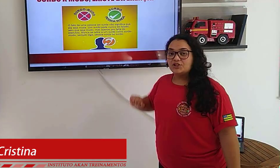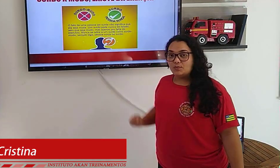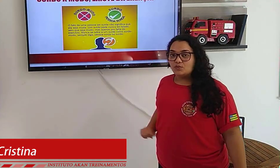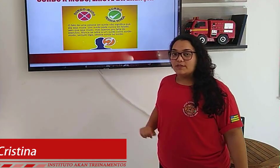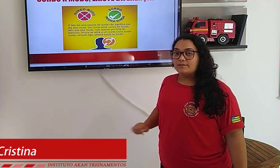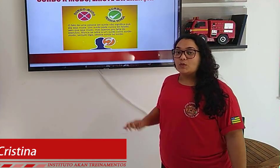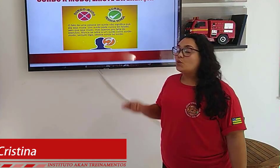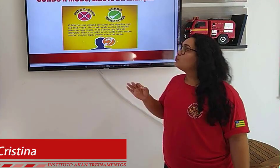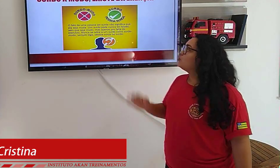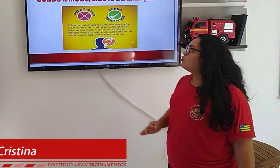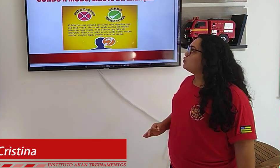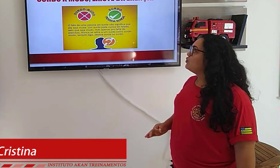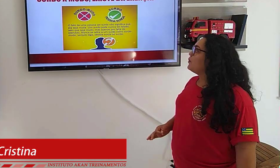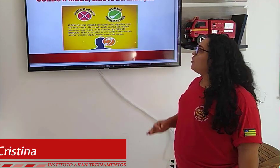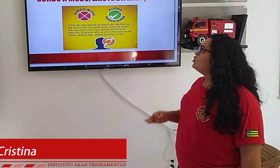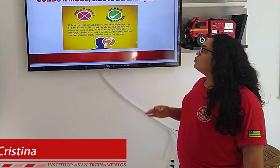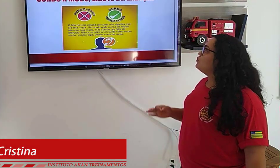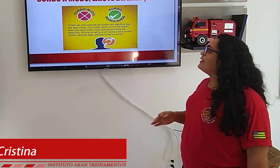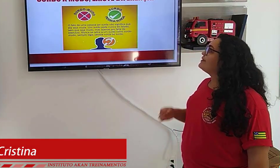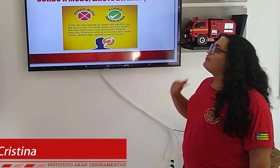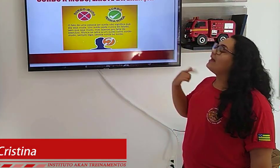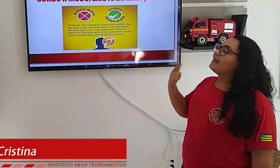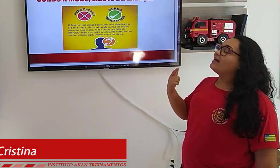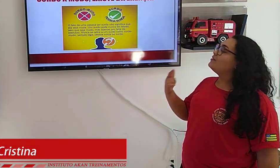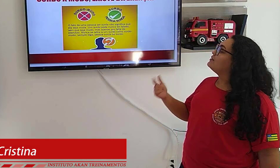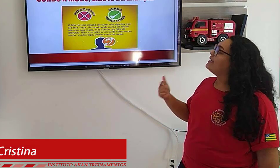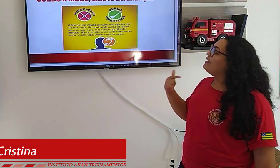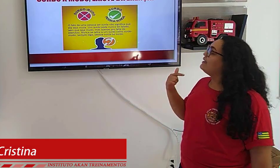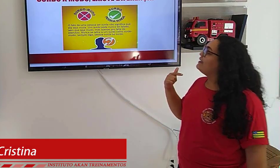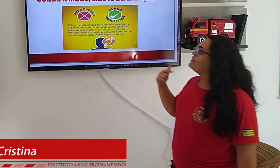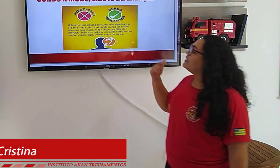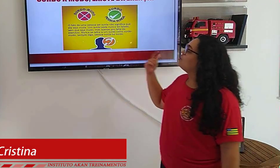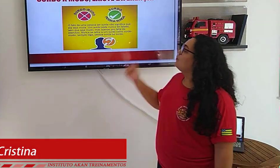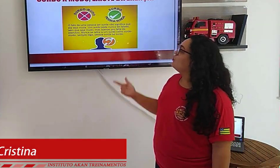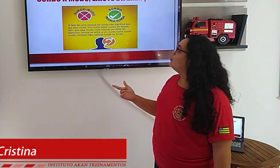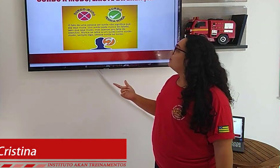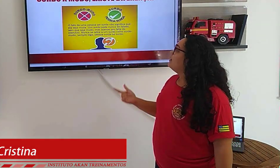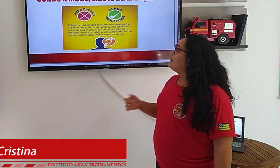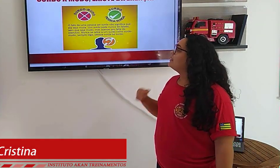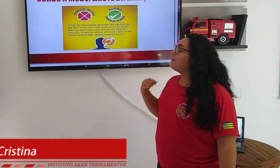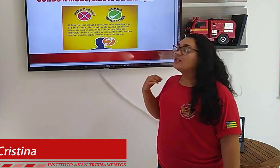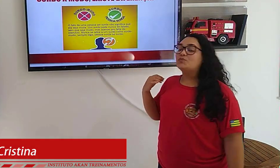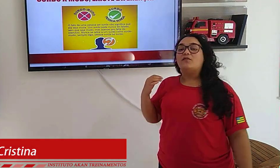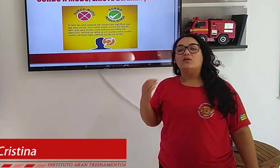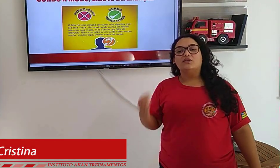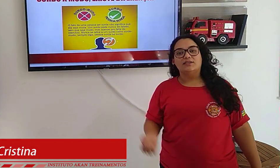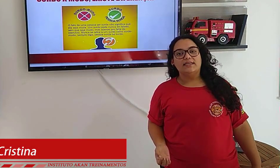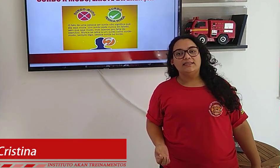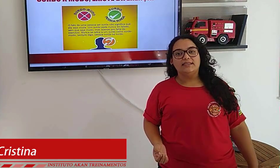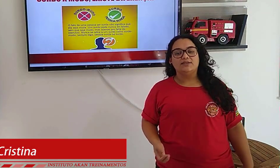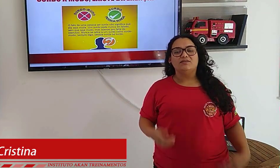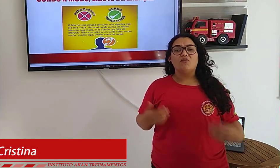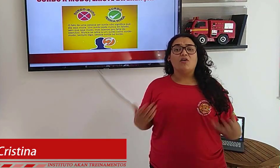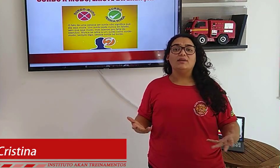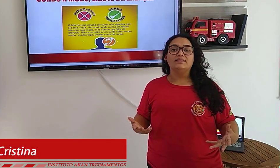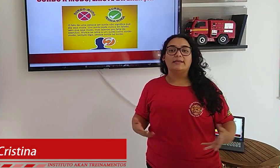muda. Um surdo pode nunca ter falado sem que seja mudo, mas apenas por falta de exercício. Então, como assim?